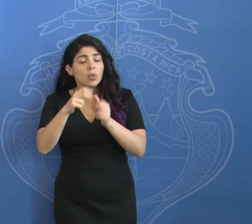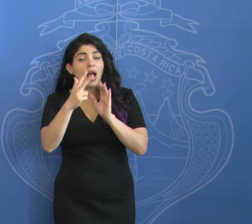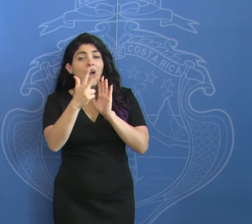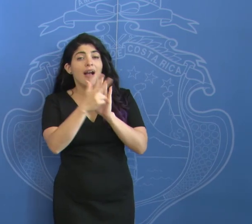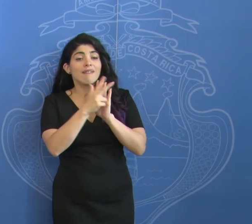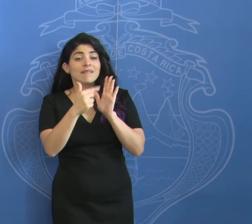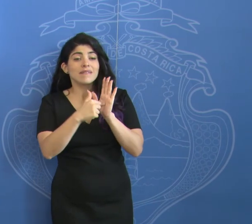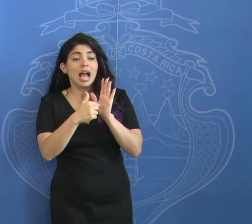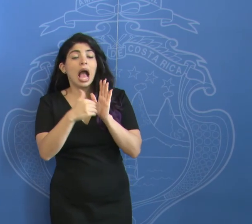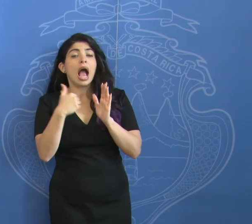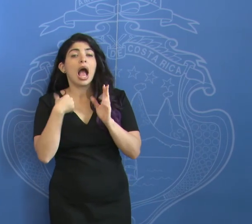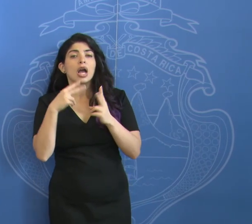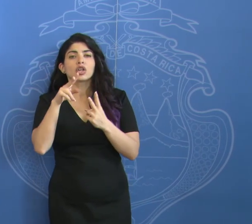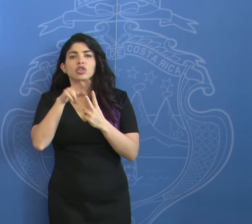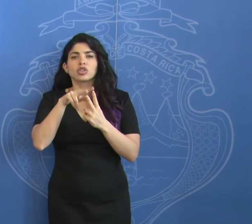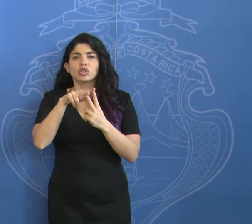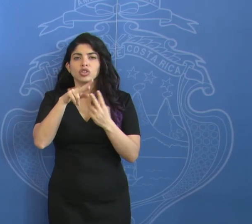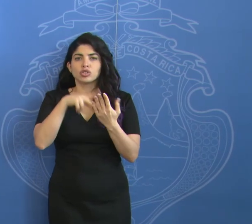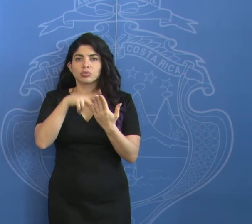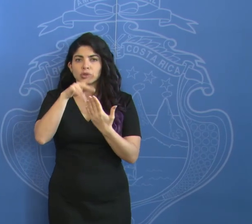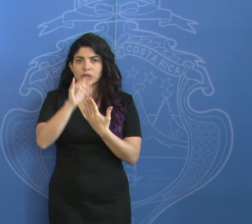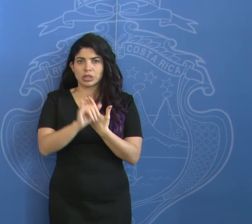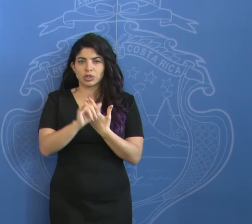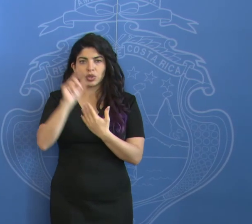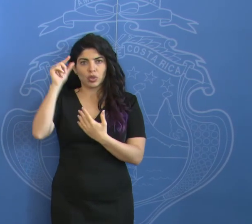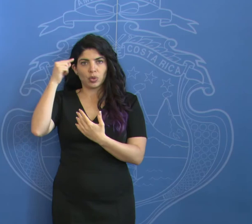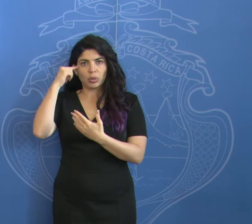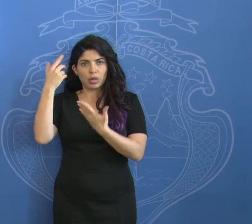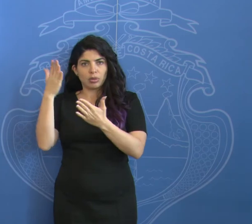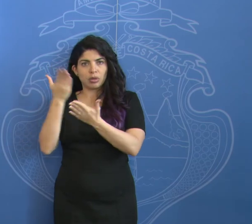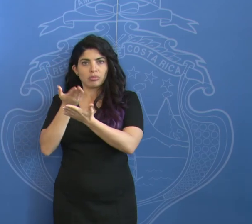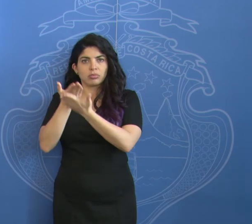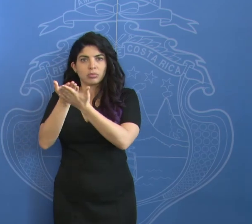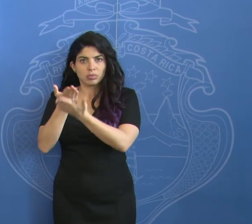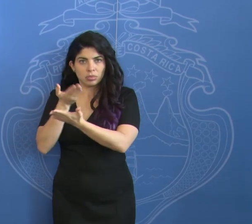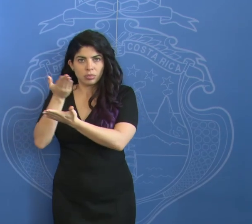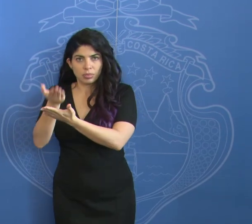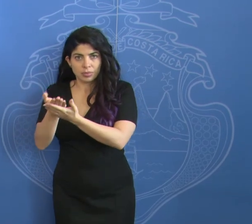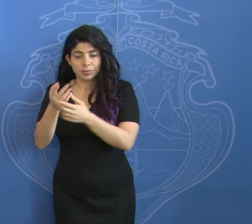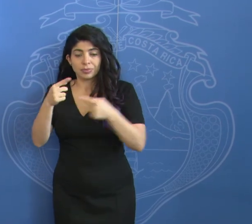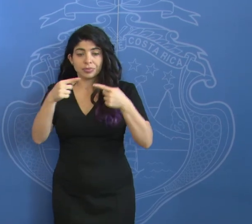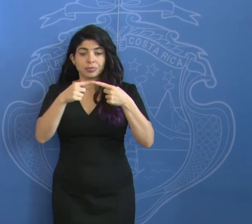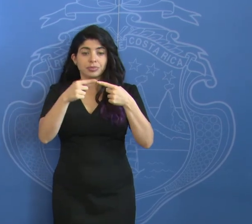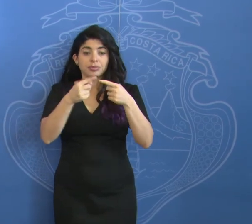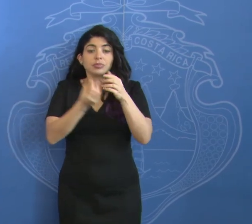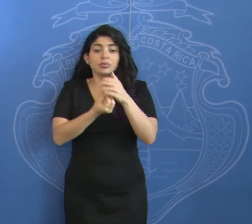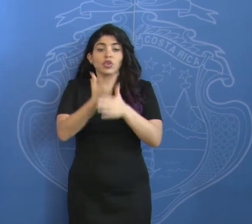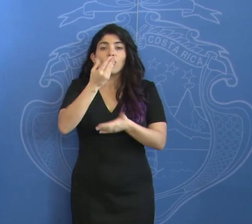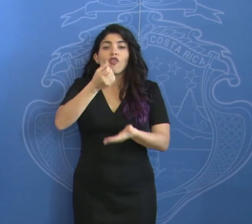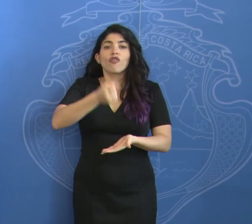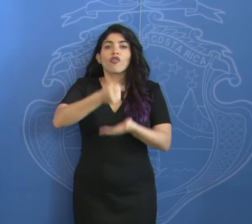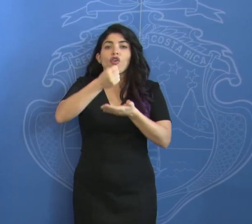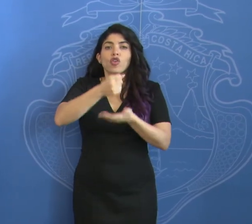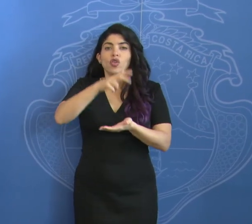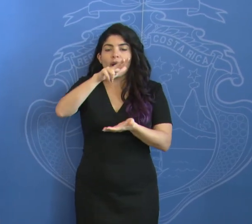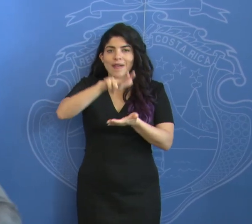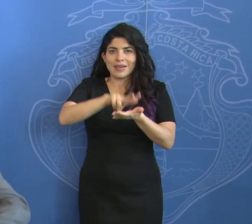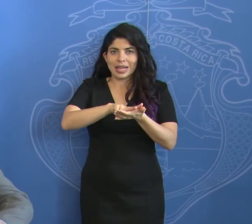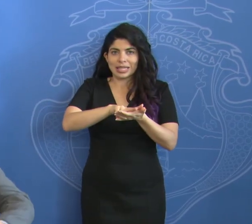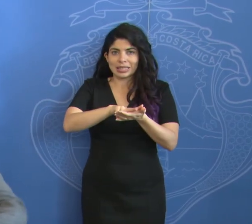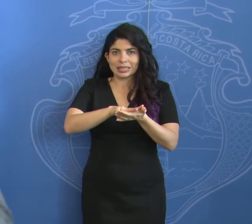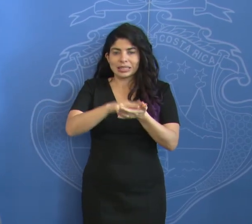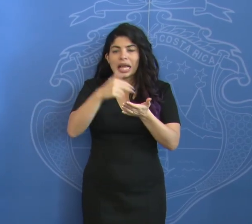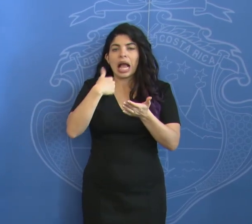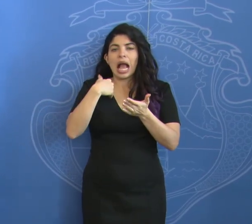dos proyectos presentados por el gobierno. Uno es la creación del fondo de avales como un instrumento, como un